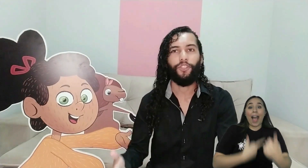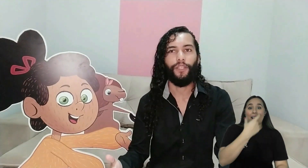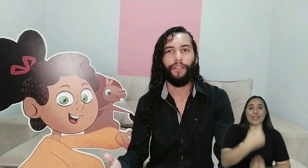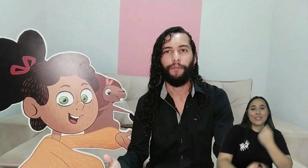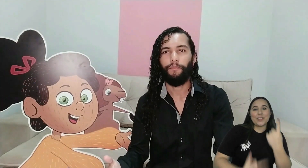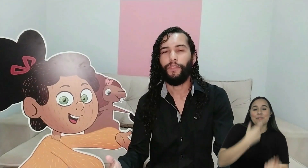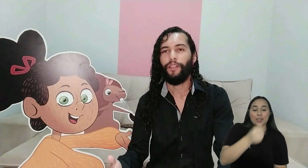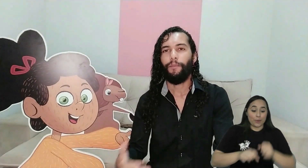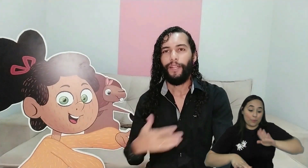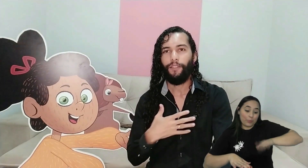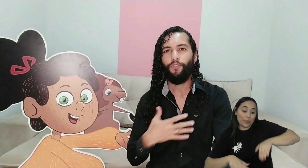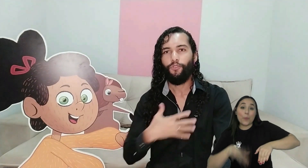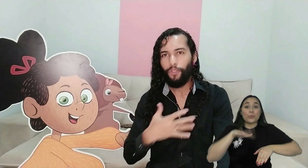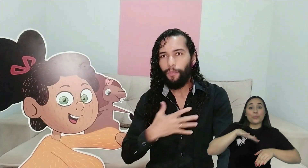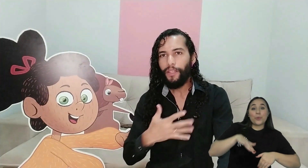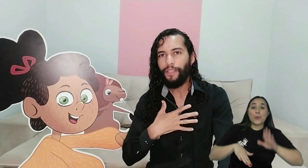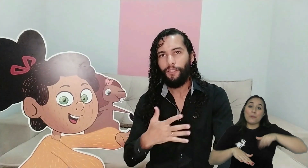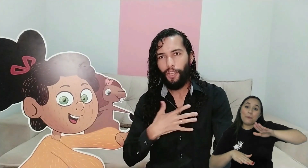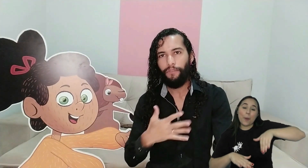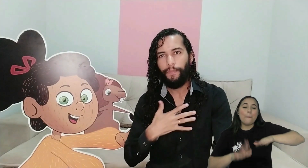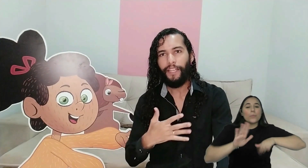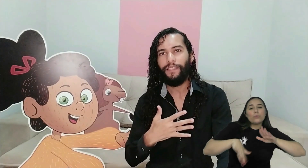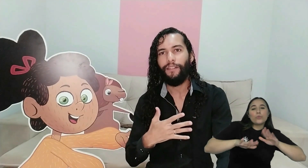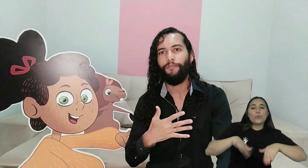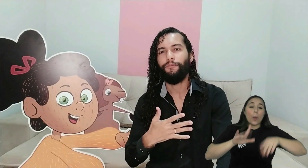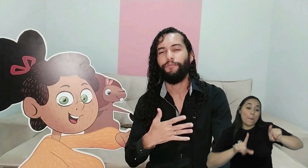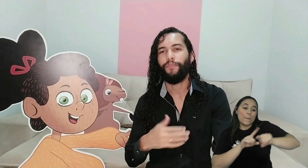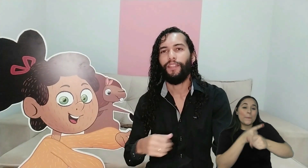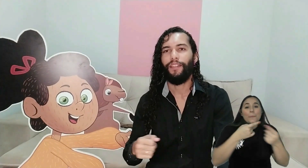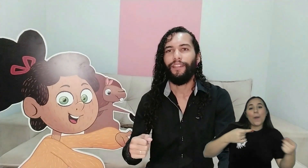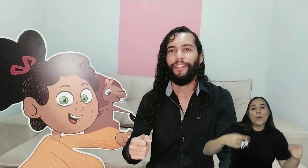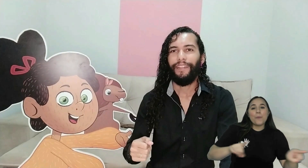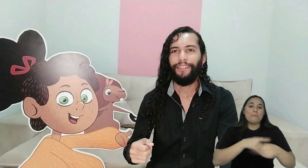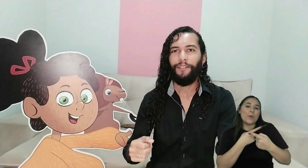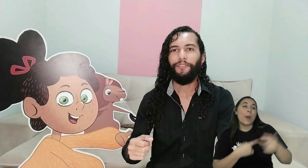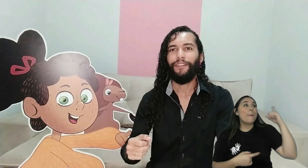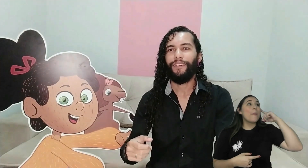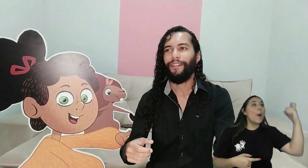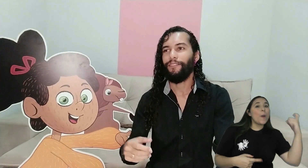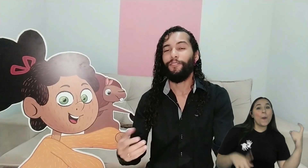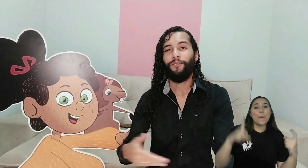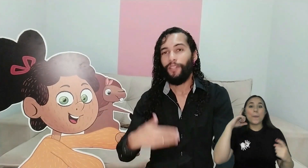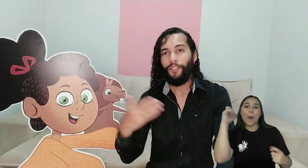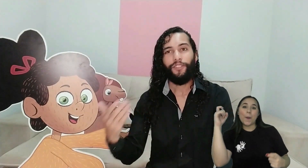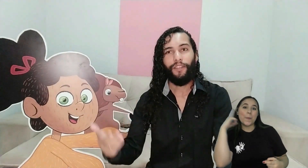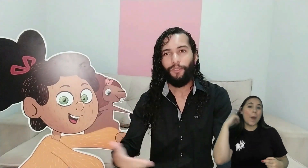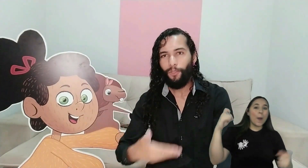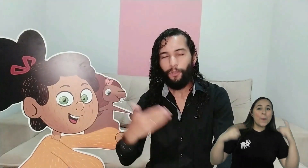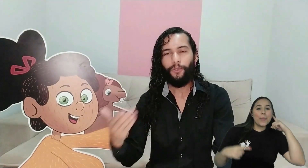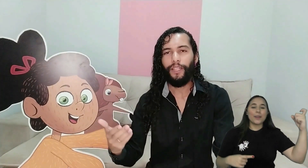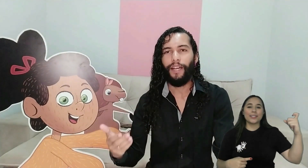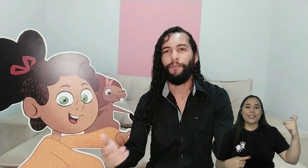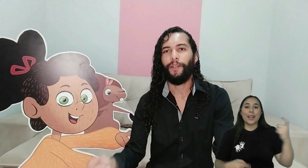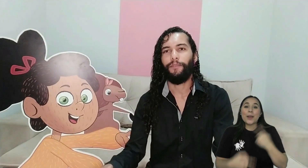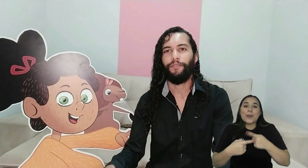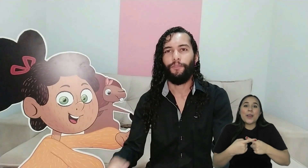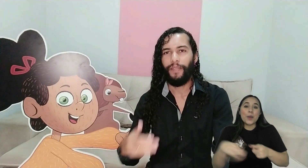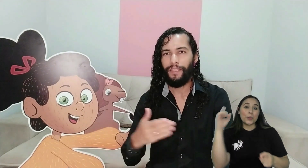muita batida, para que o surdo possa sentir a vibração. Então, a gente teve todo o cuidado